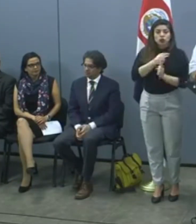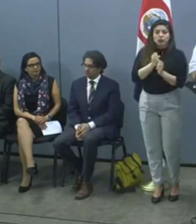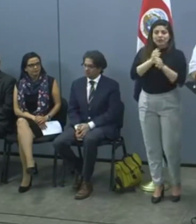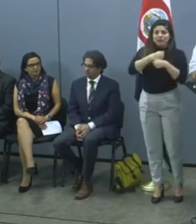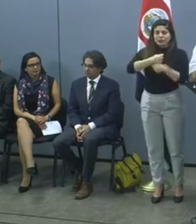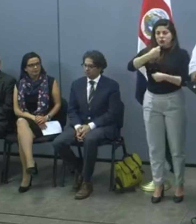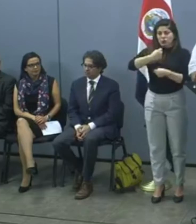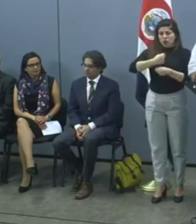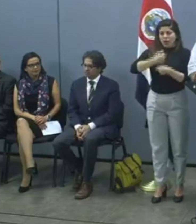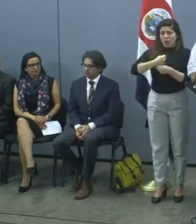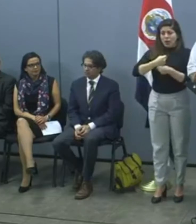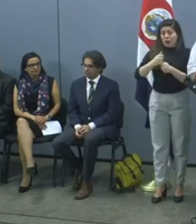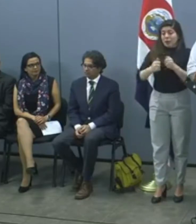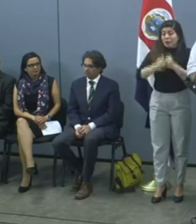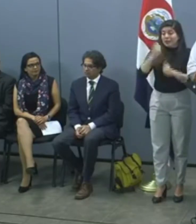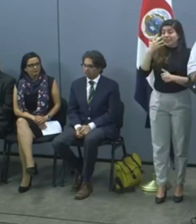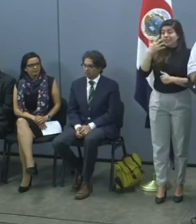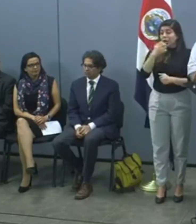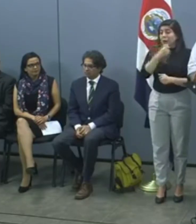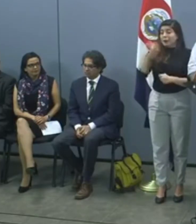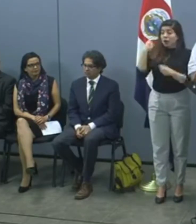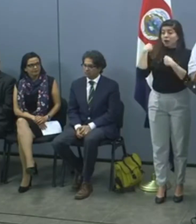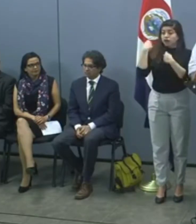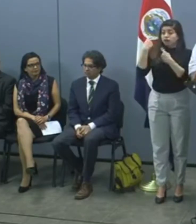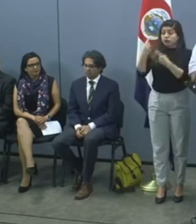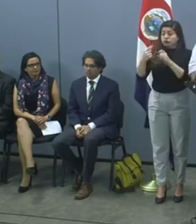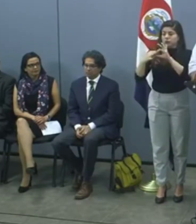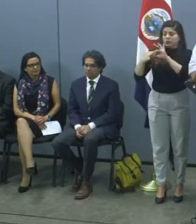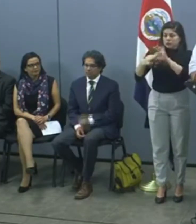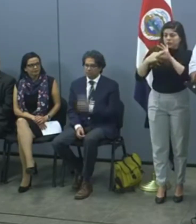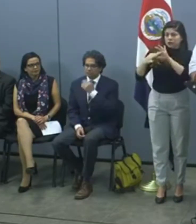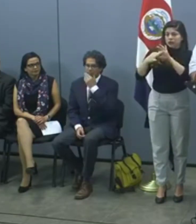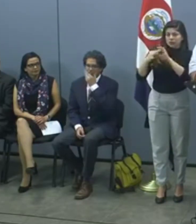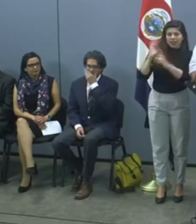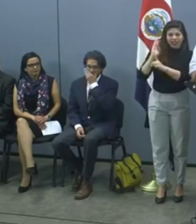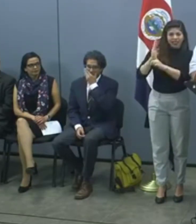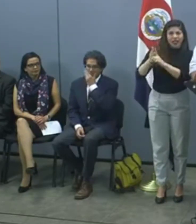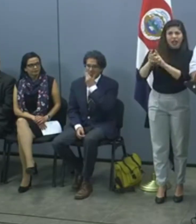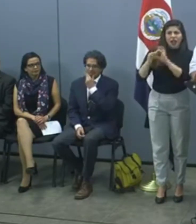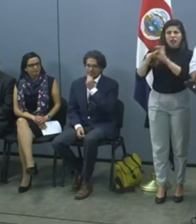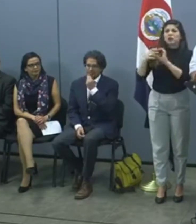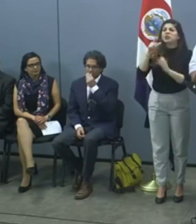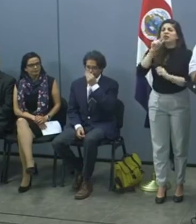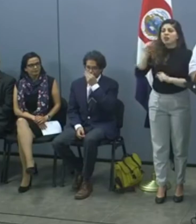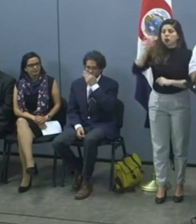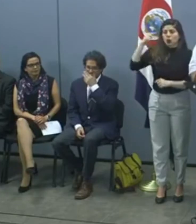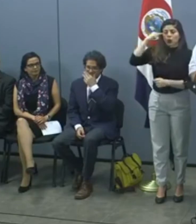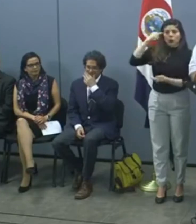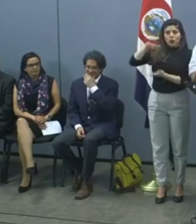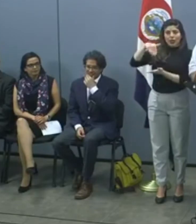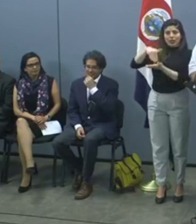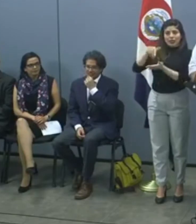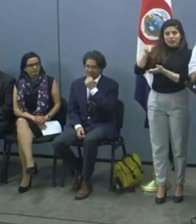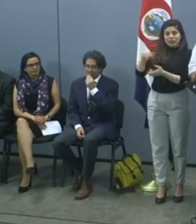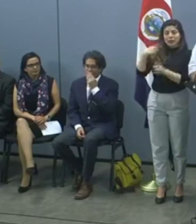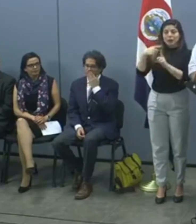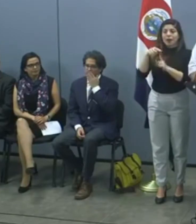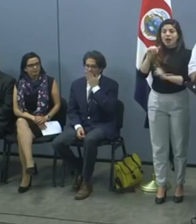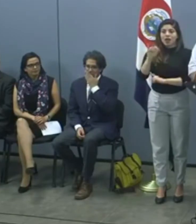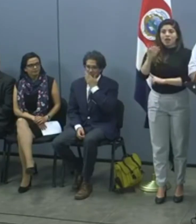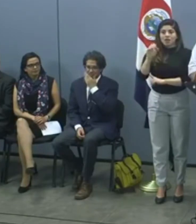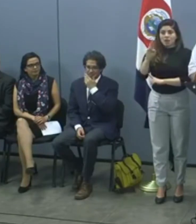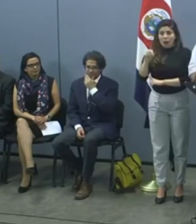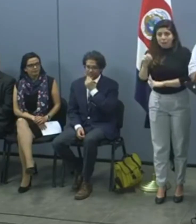trabajo de más de cinco meses de coordinación directa con el gobierno central elephant